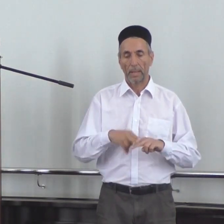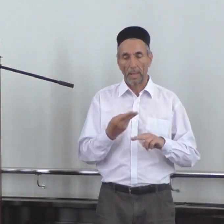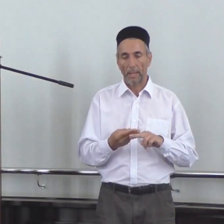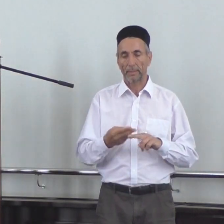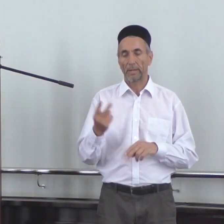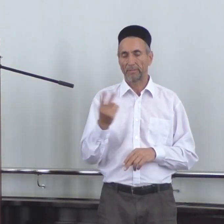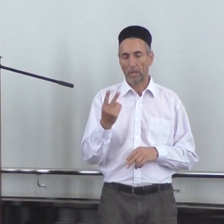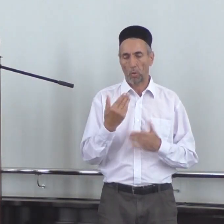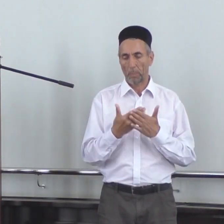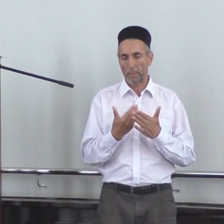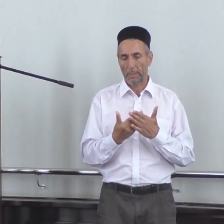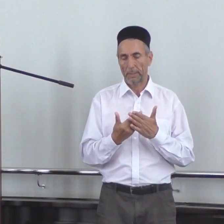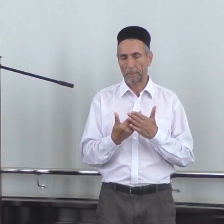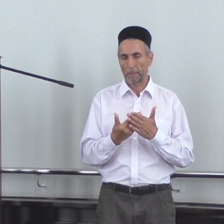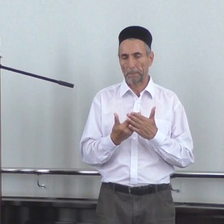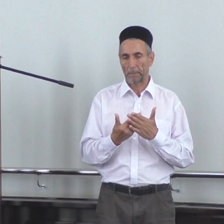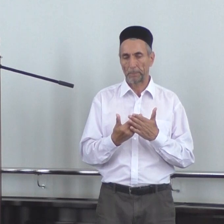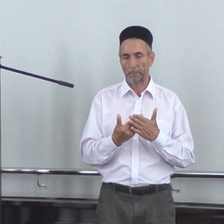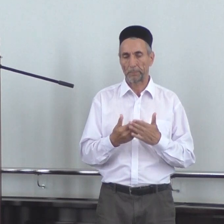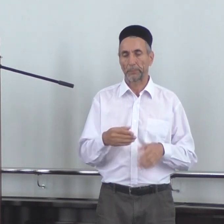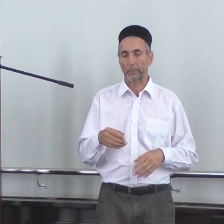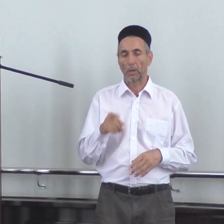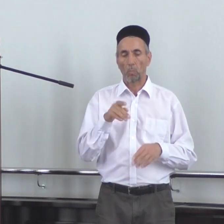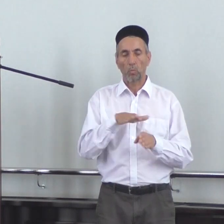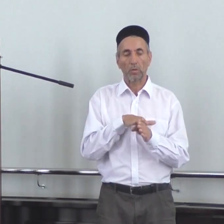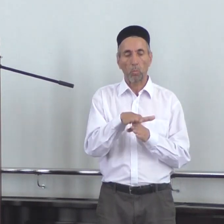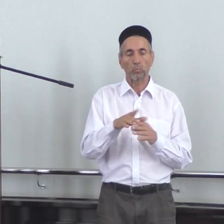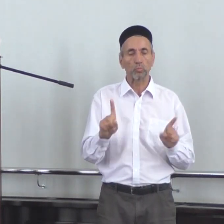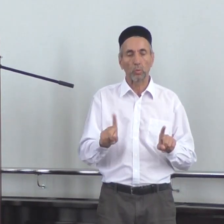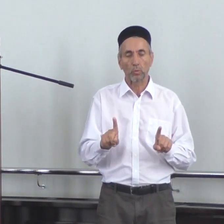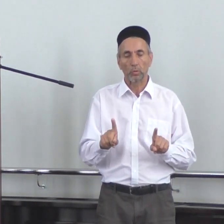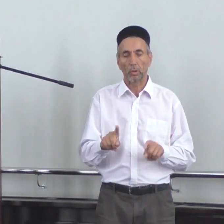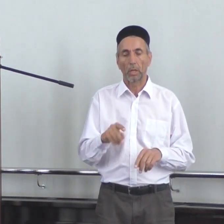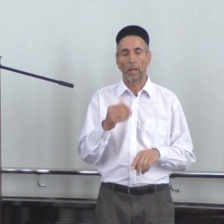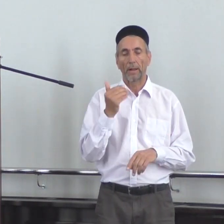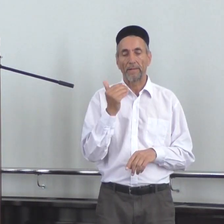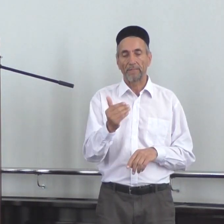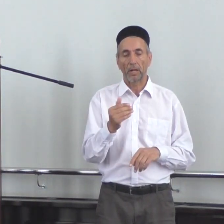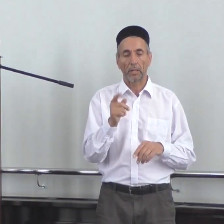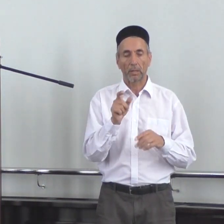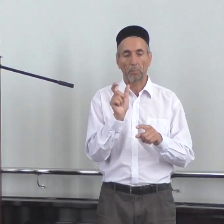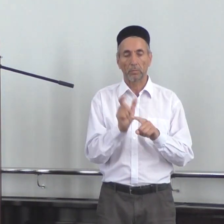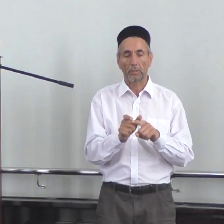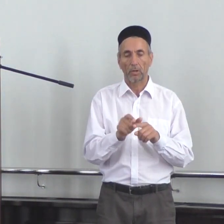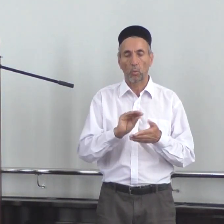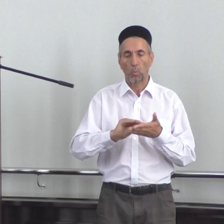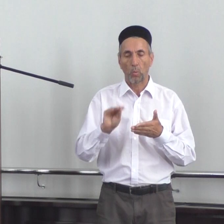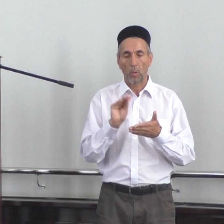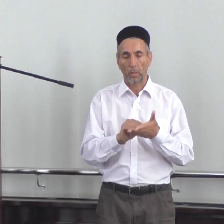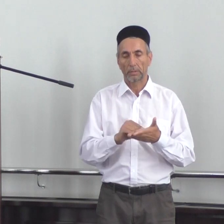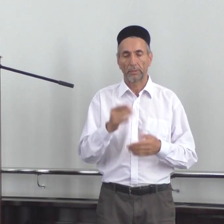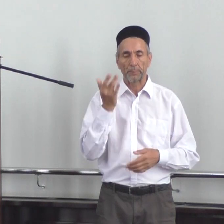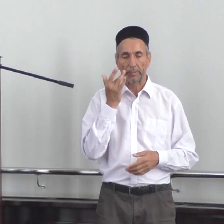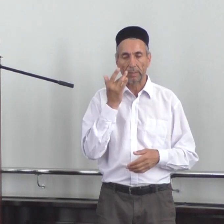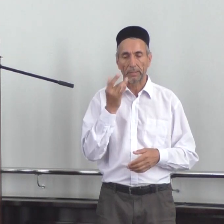икенче мәсьәләне, мисалны без күтәрә алабыз. Аның янәшәсендә шулай бит инде һәр